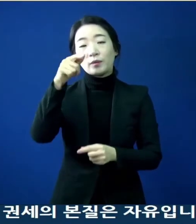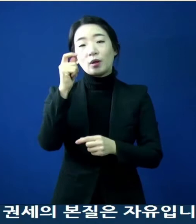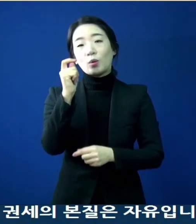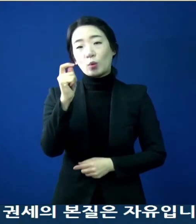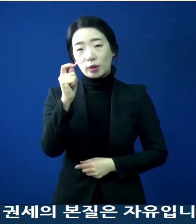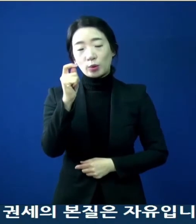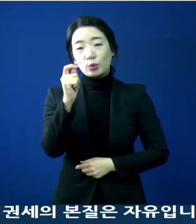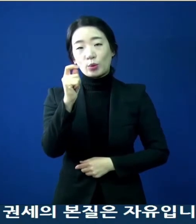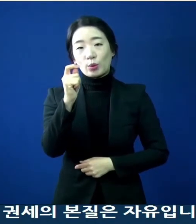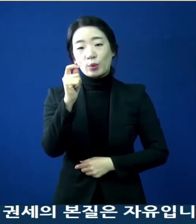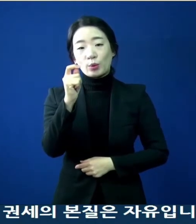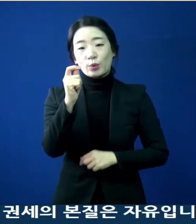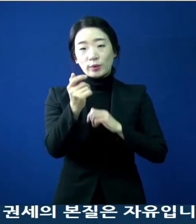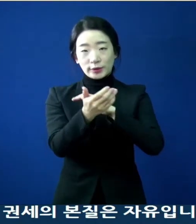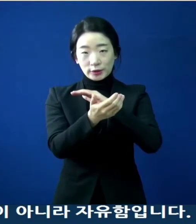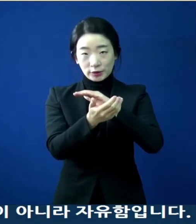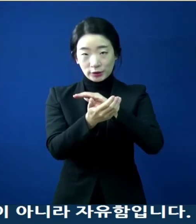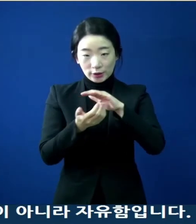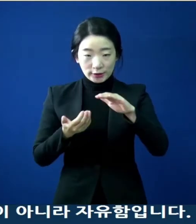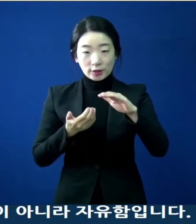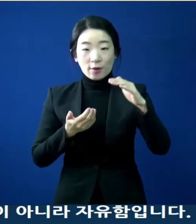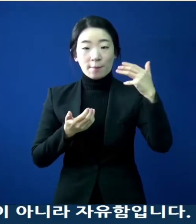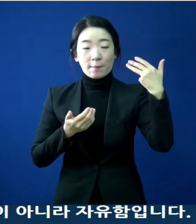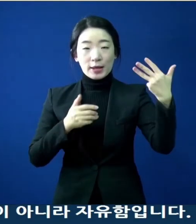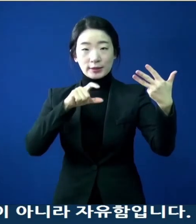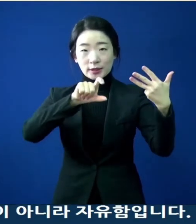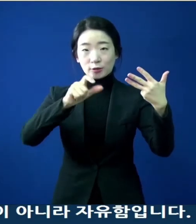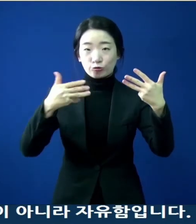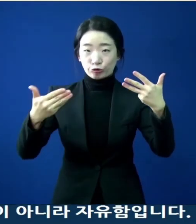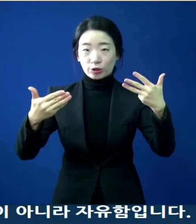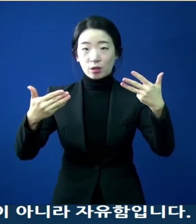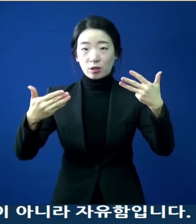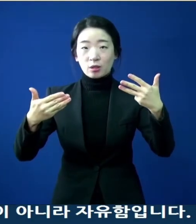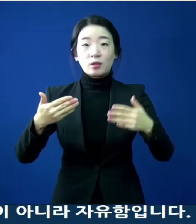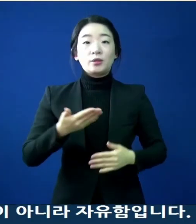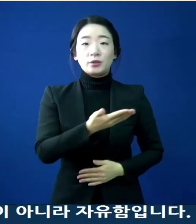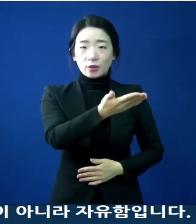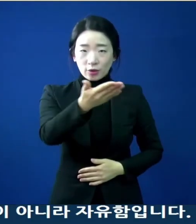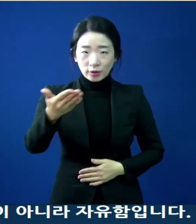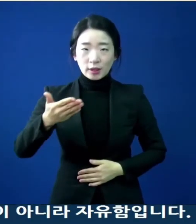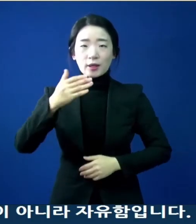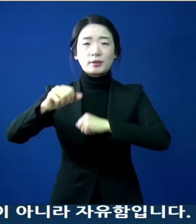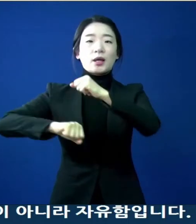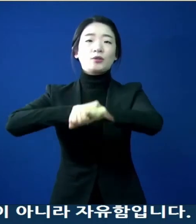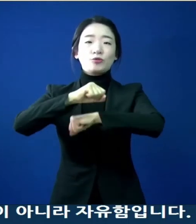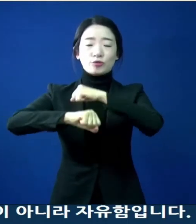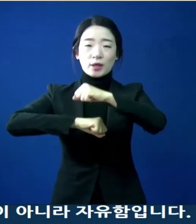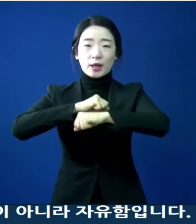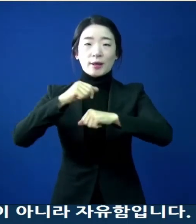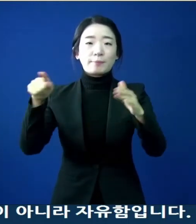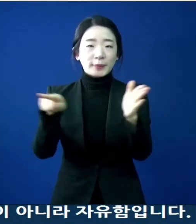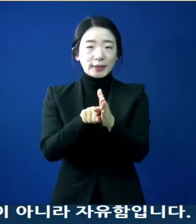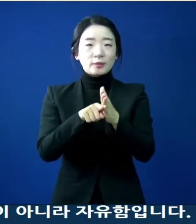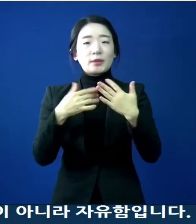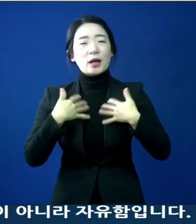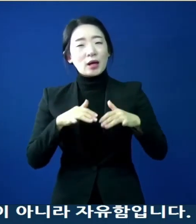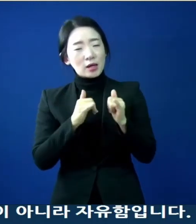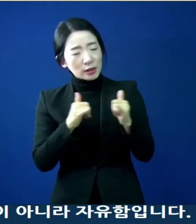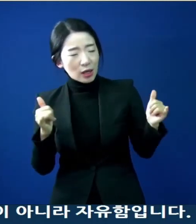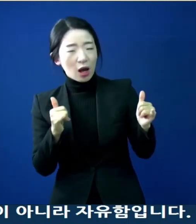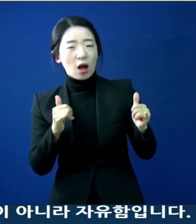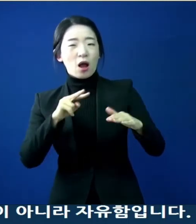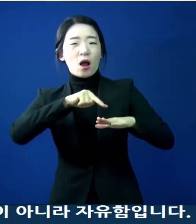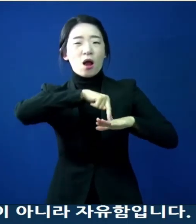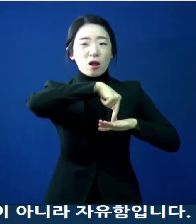고린도전서 8장 9절 말씀인데, 그런즉 너희의 자유가 믿음이 약한 자들에게 걸려